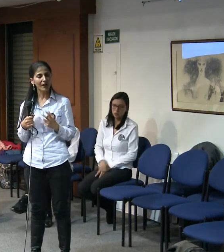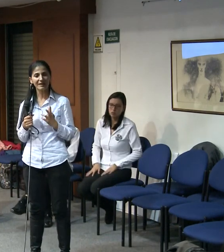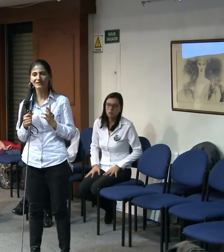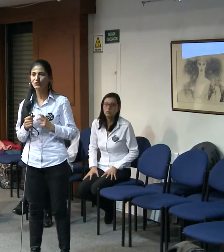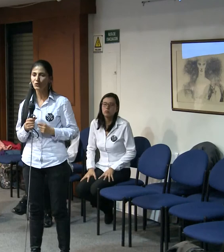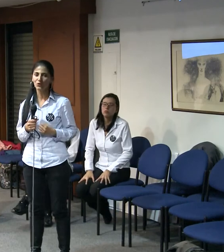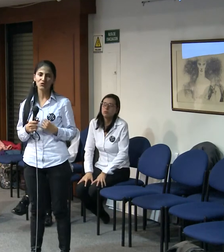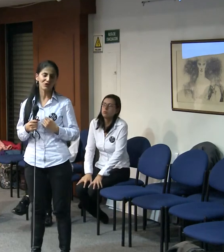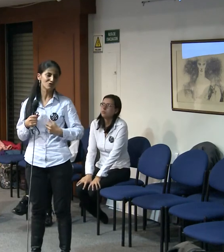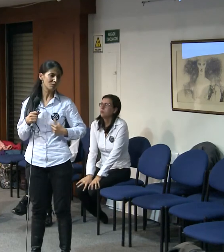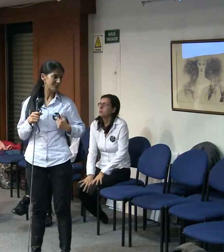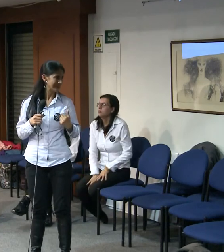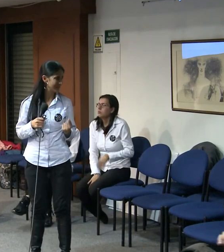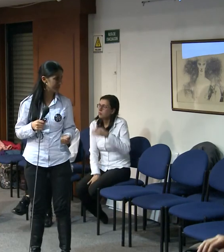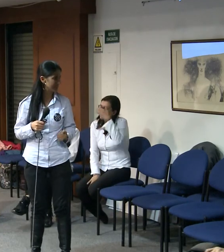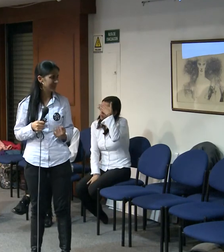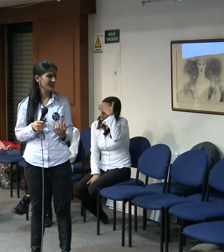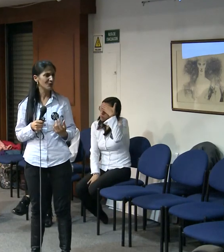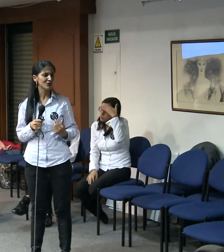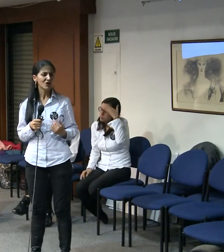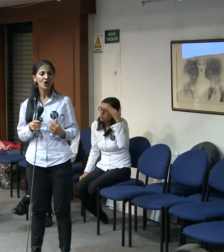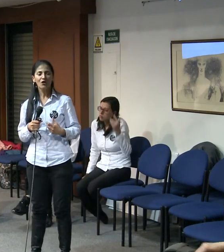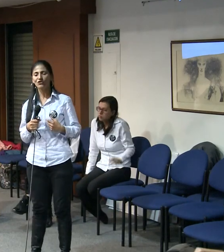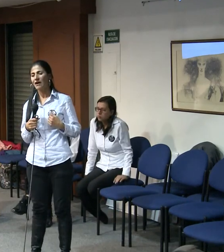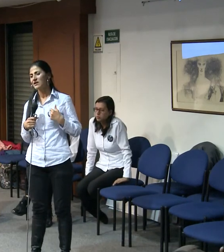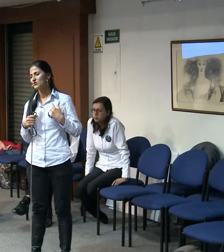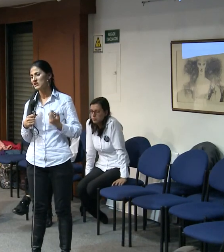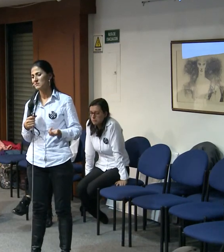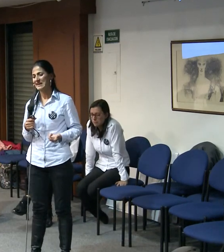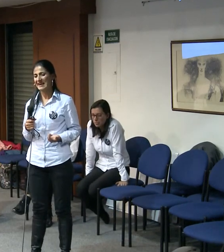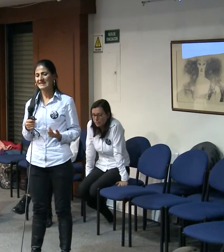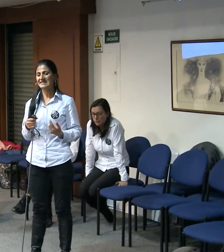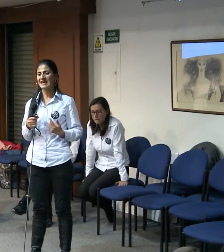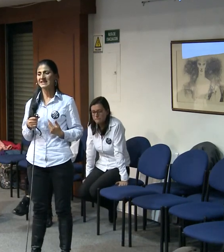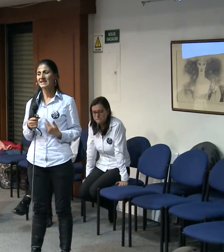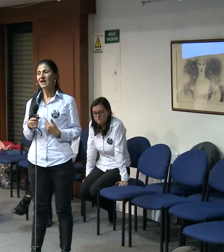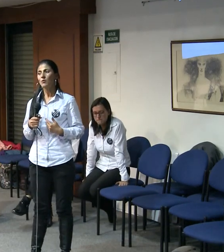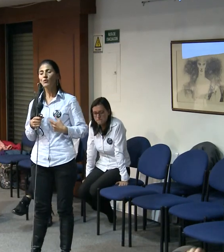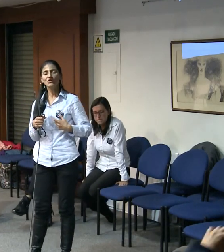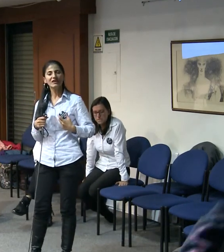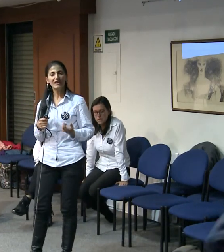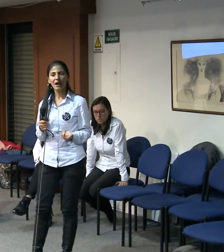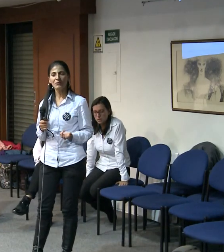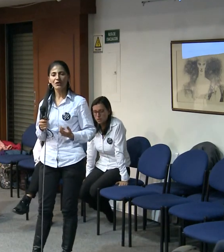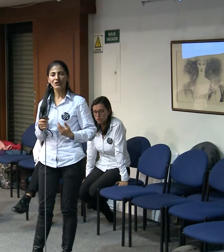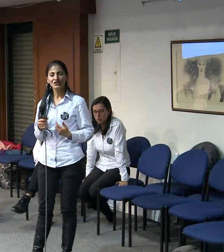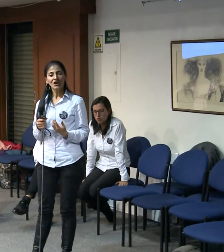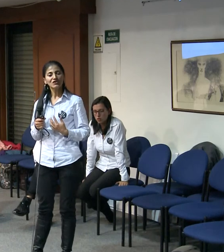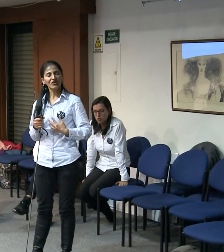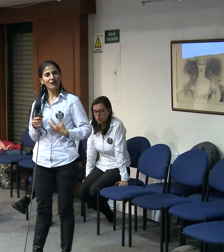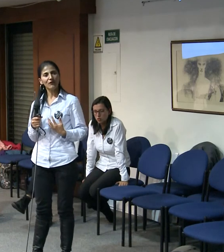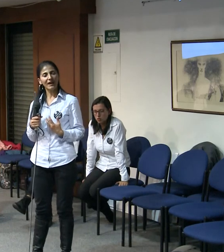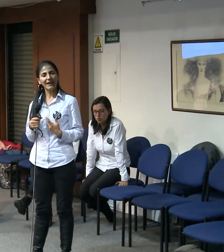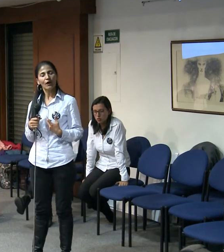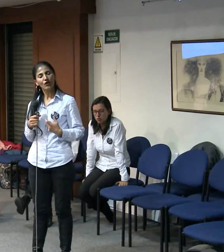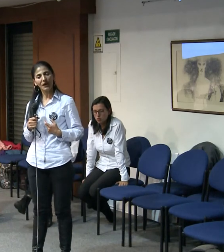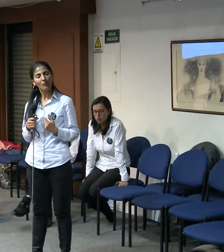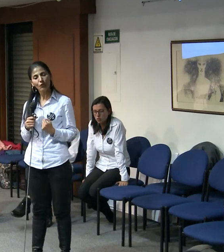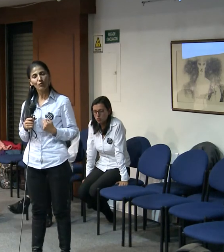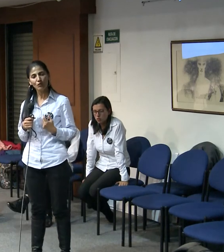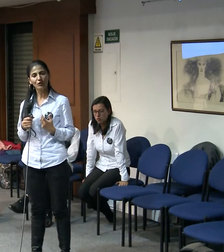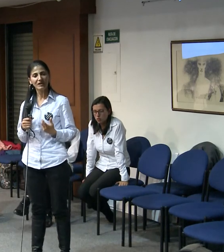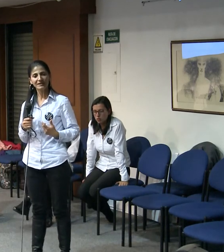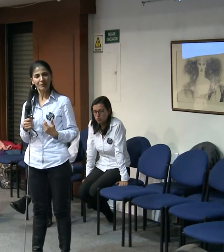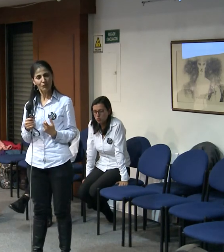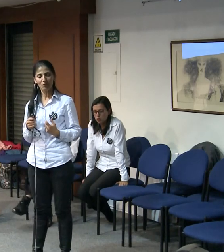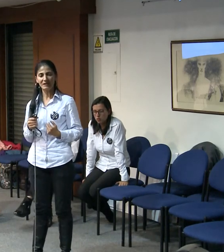con toda la actitud, fueron súper participativos, contaban sus experiencias, muy dinámicos, o sea, fue la acogida